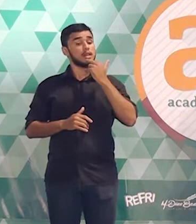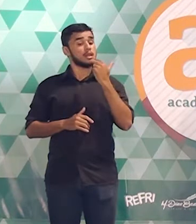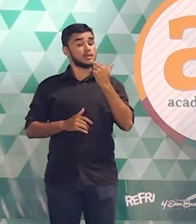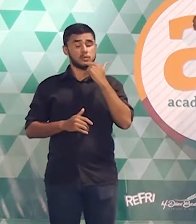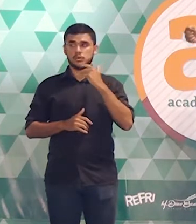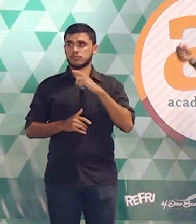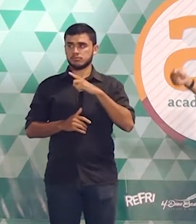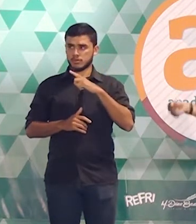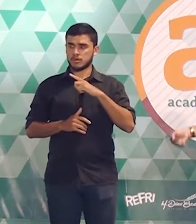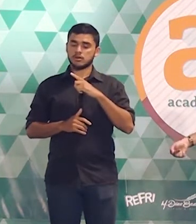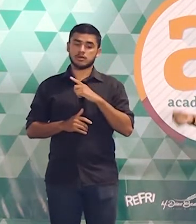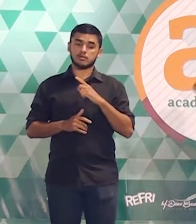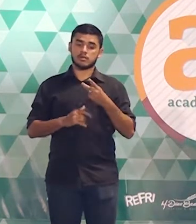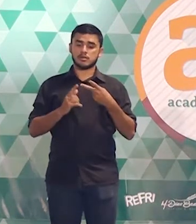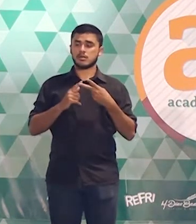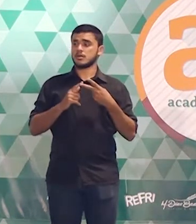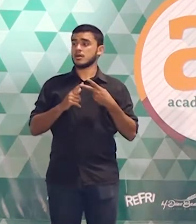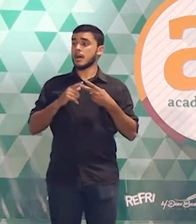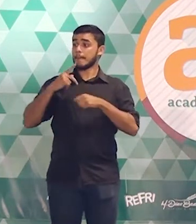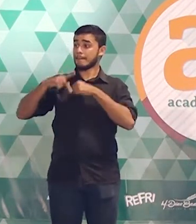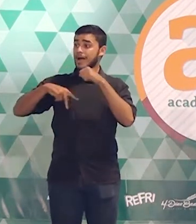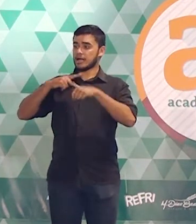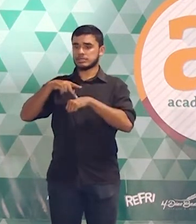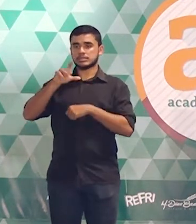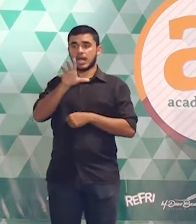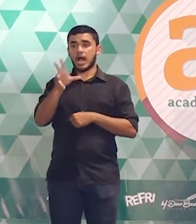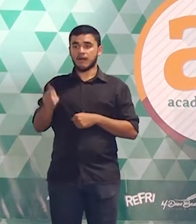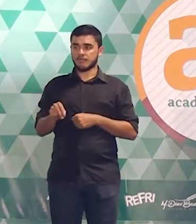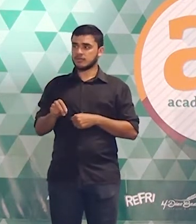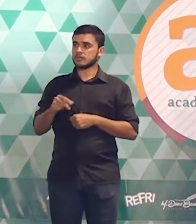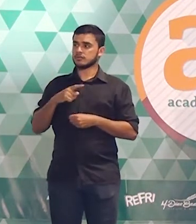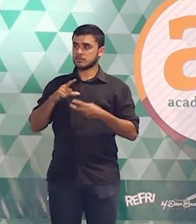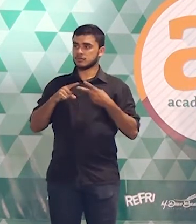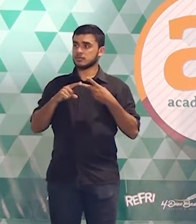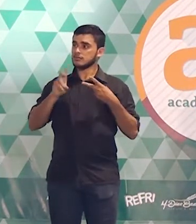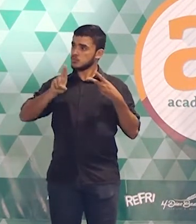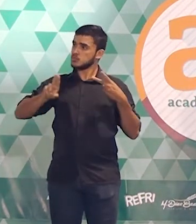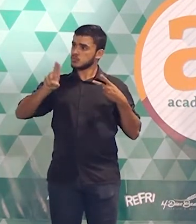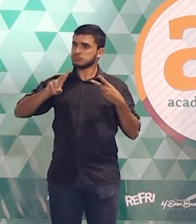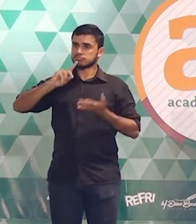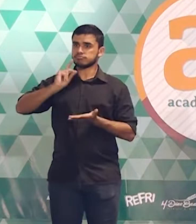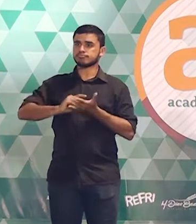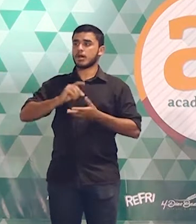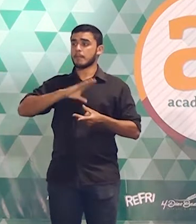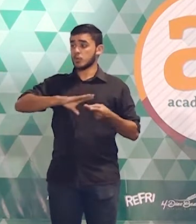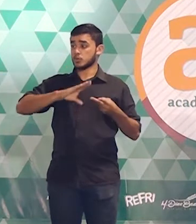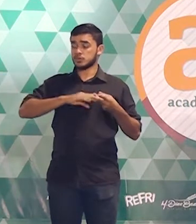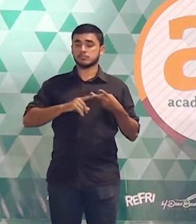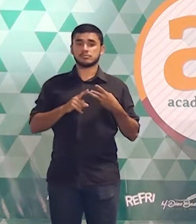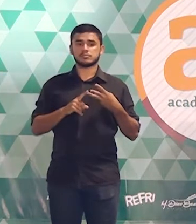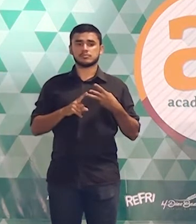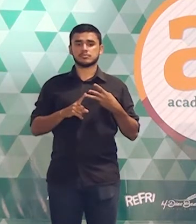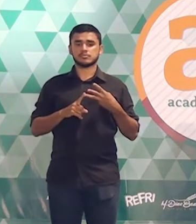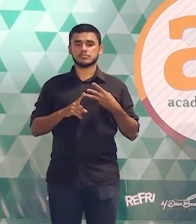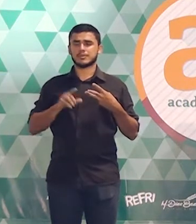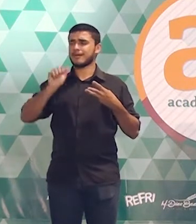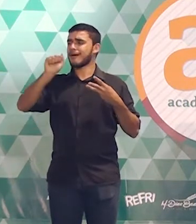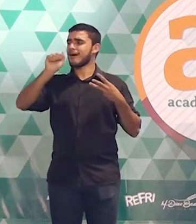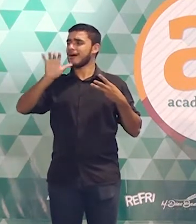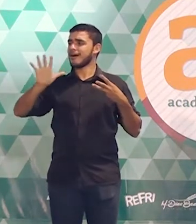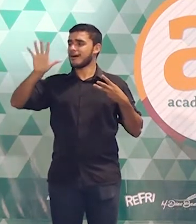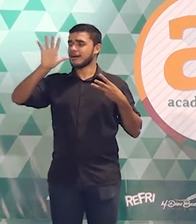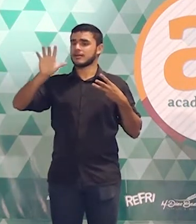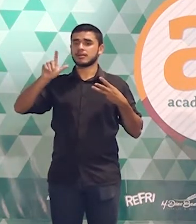existem países africanos que também utilizam a língua portuguesa como idioma oficial. Tem um lugarzinho lá na